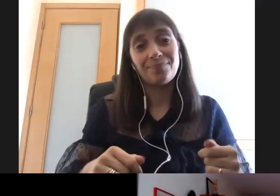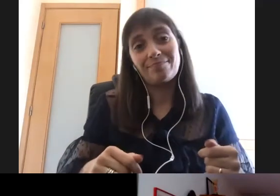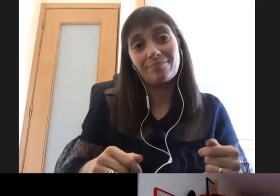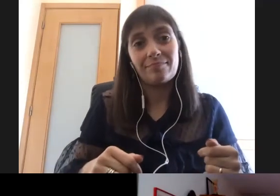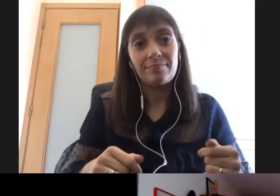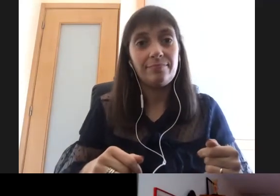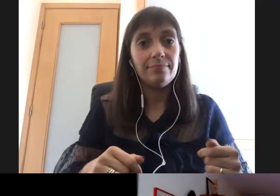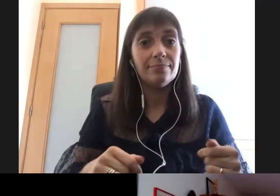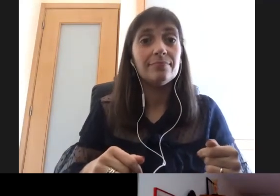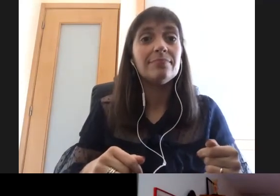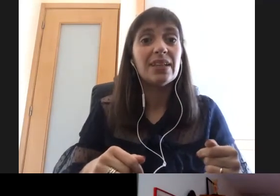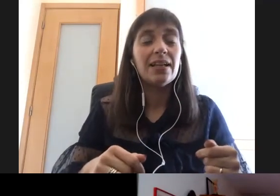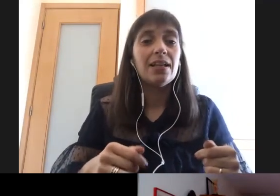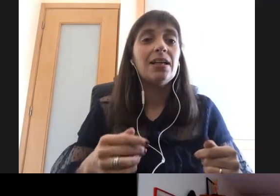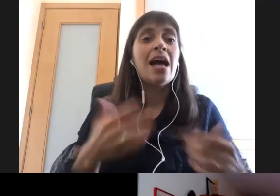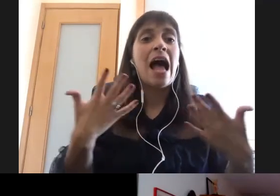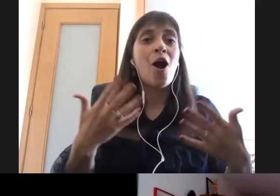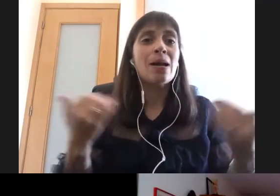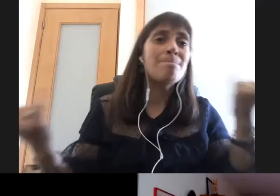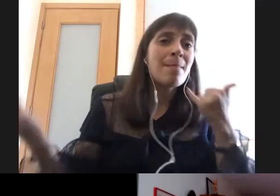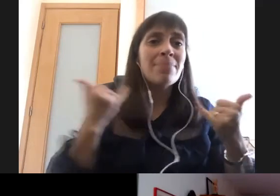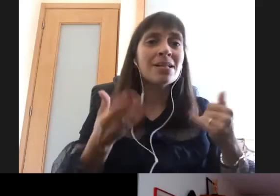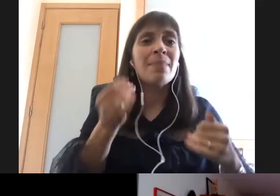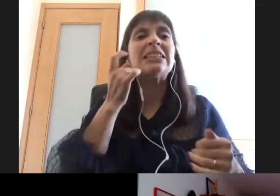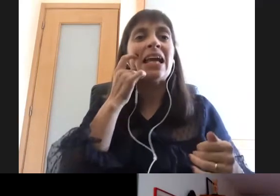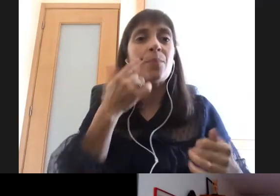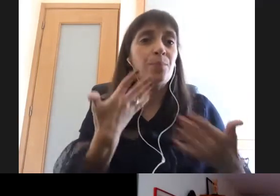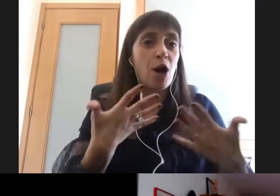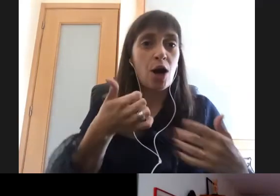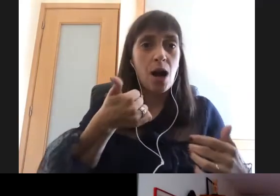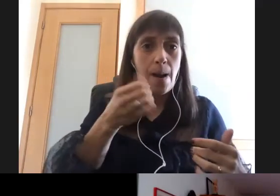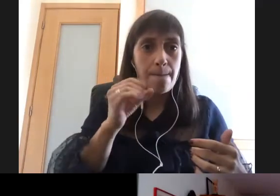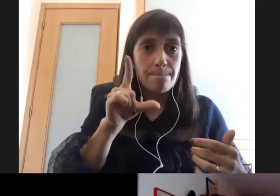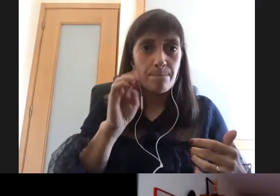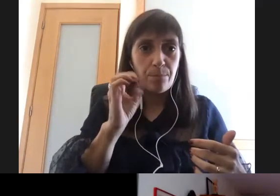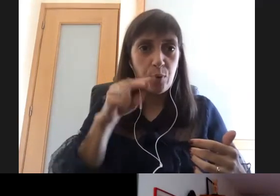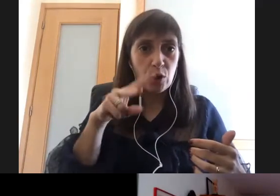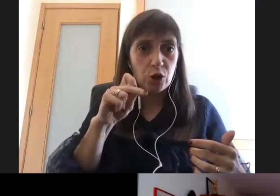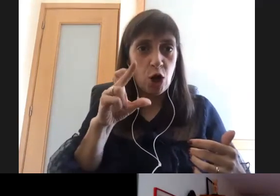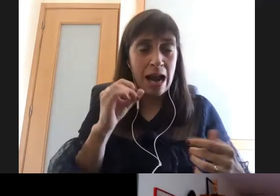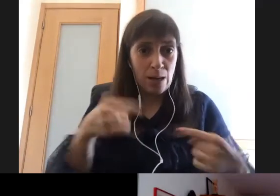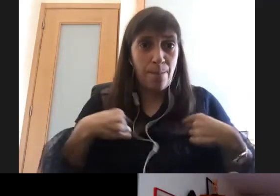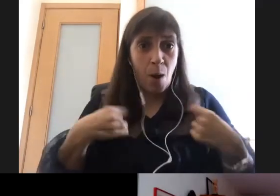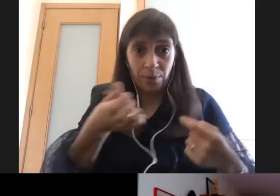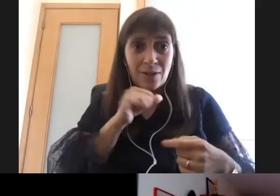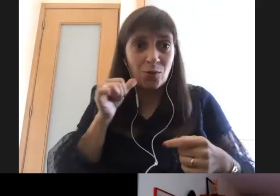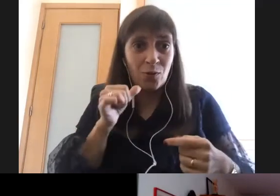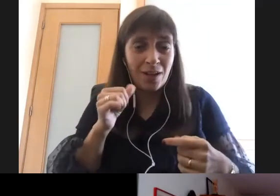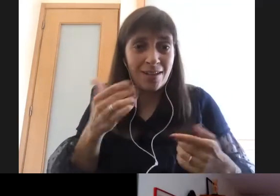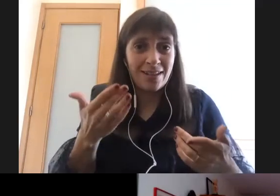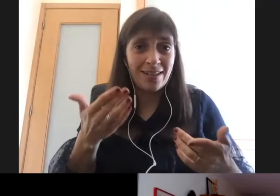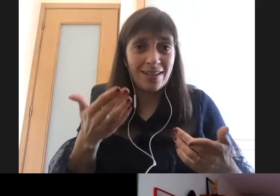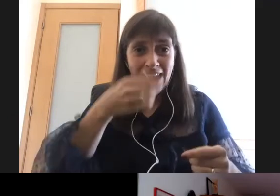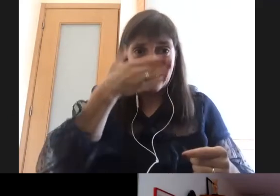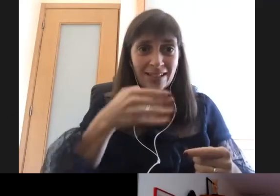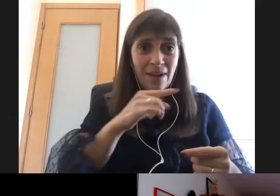Está apanhando mais de quem agora, nesse momento, por exemplo? O Bolsonaro agora está apanhando até dele mesmo. Ou seja, nessa semana que está gravando essa entrevista,